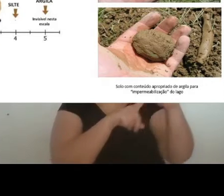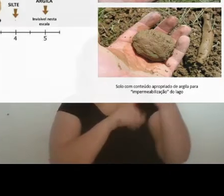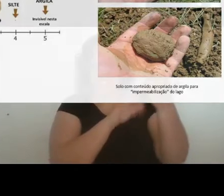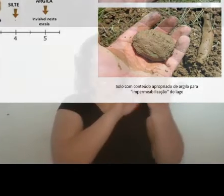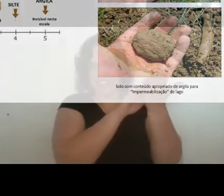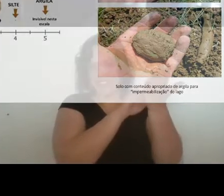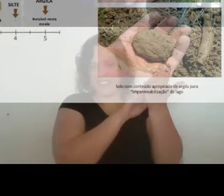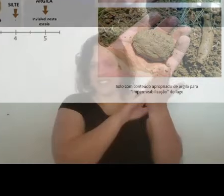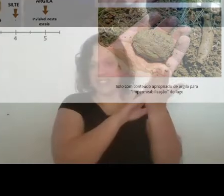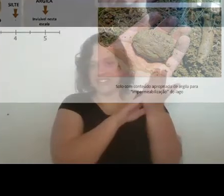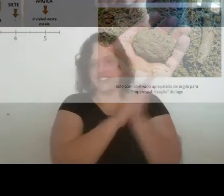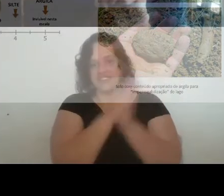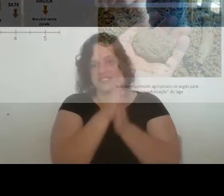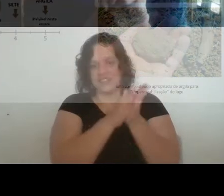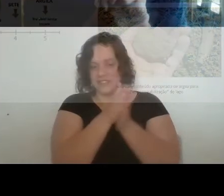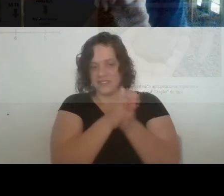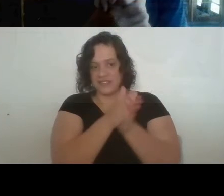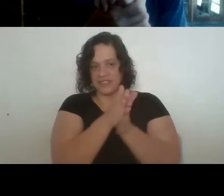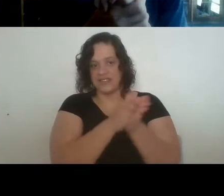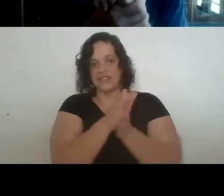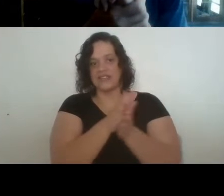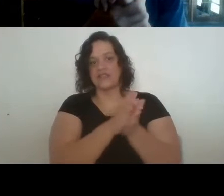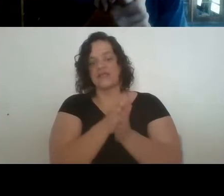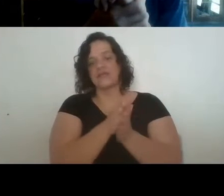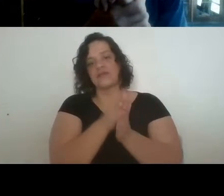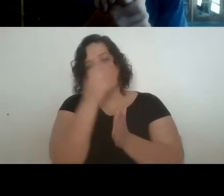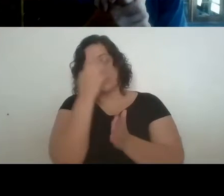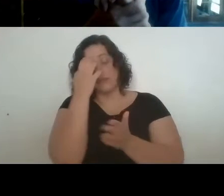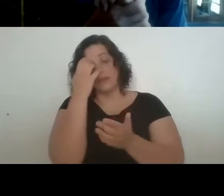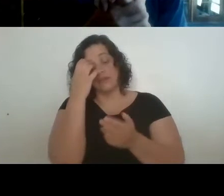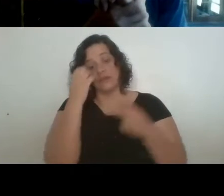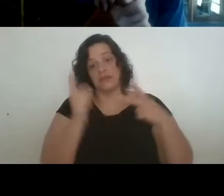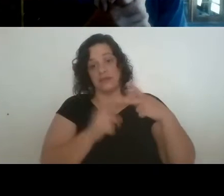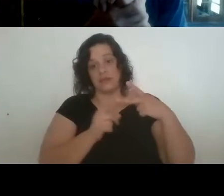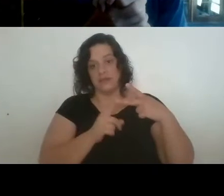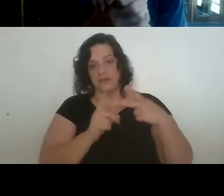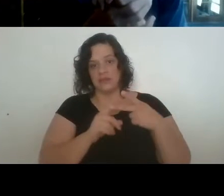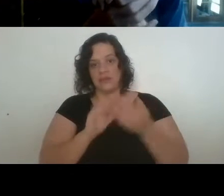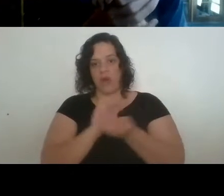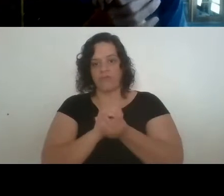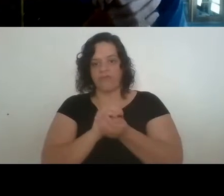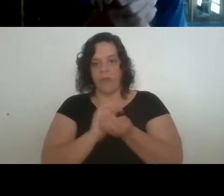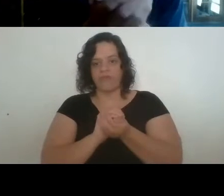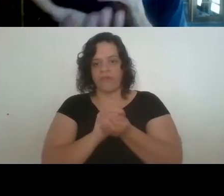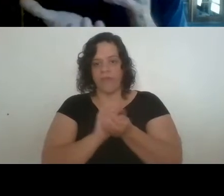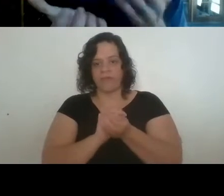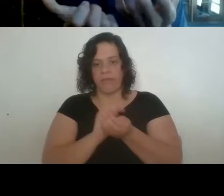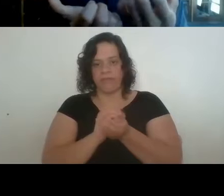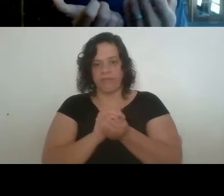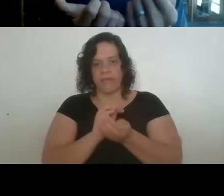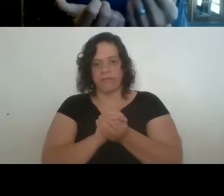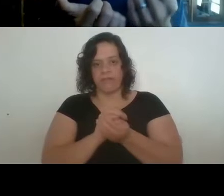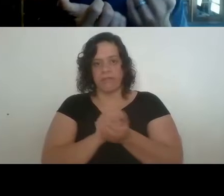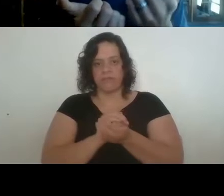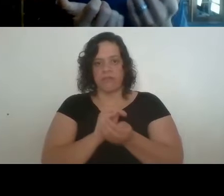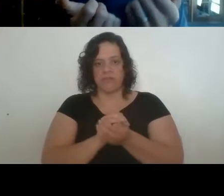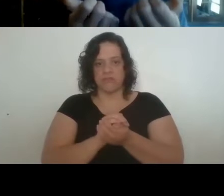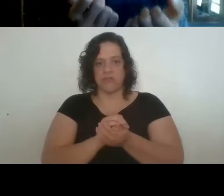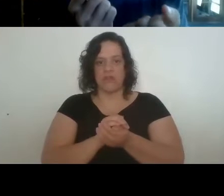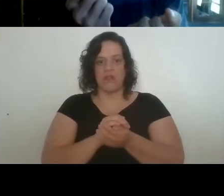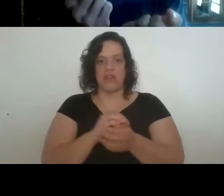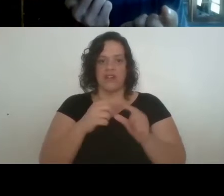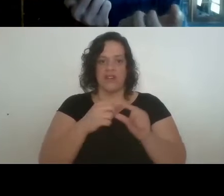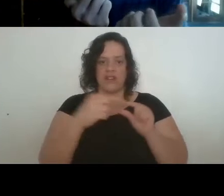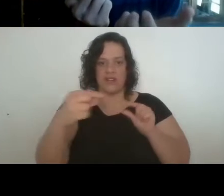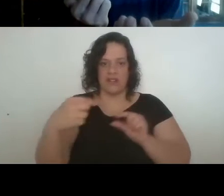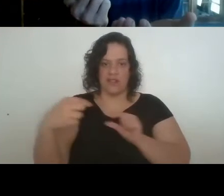né? E embaixo, do lado direito, a gente vê a minhoca sobre o chão e a amostra de terra. Então,